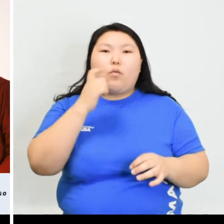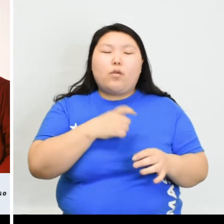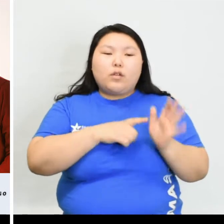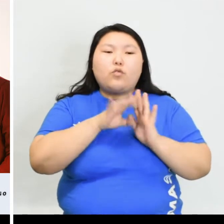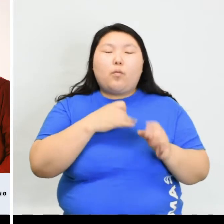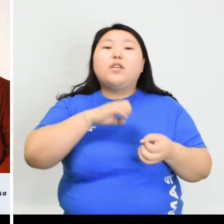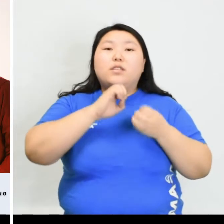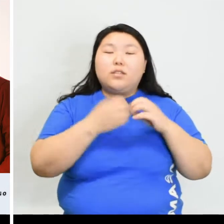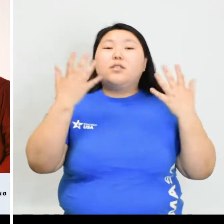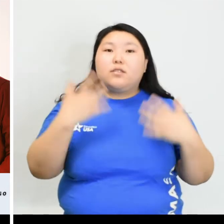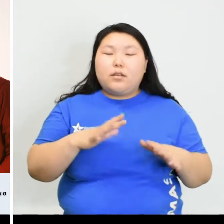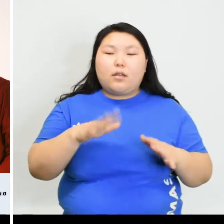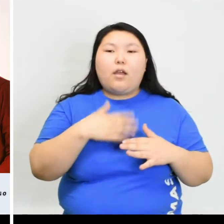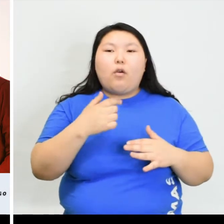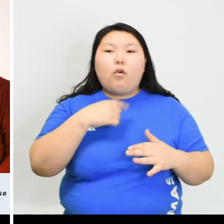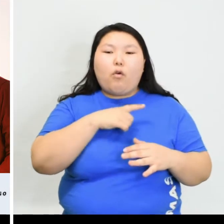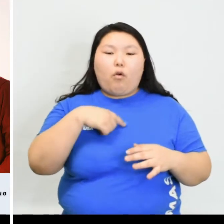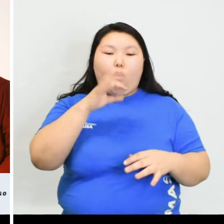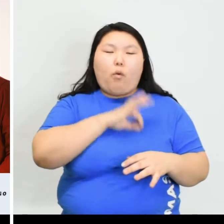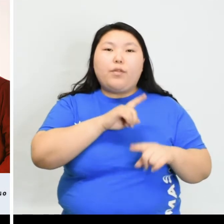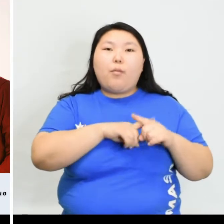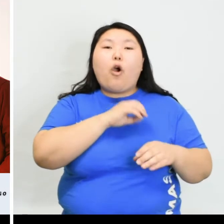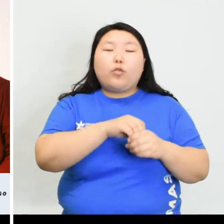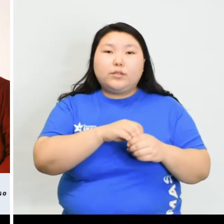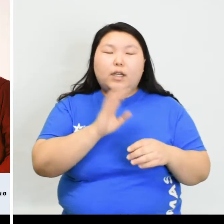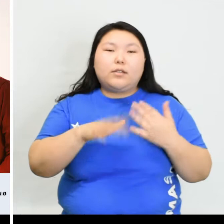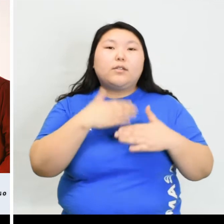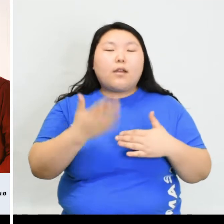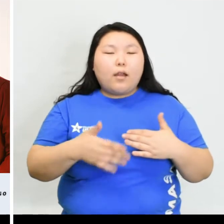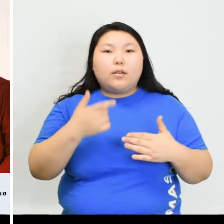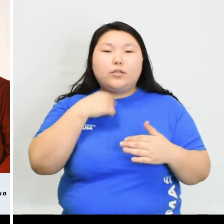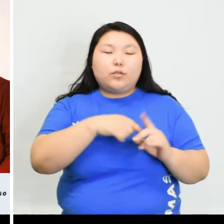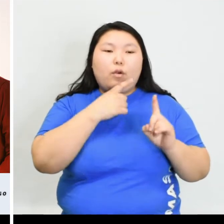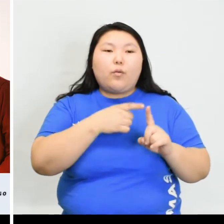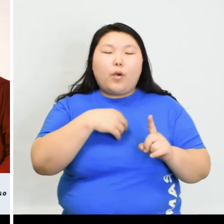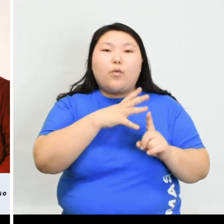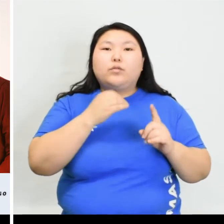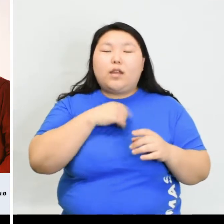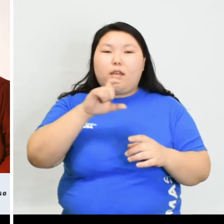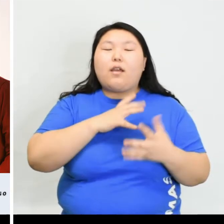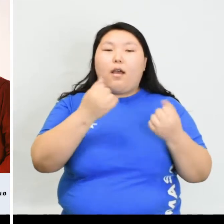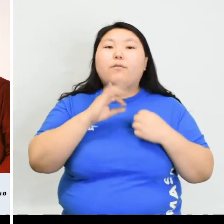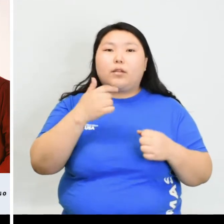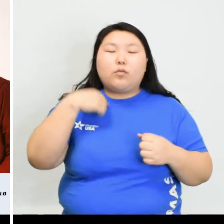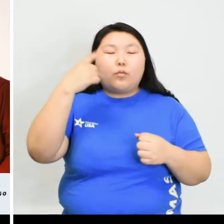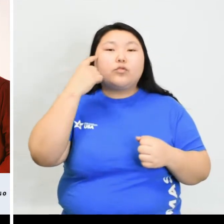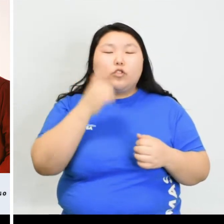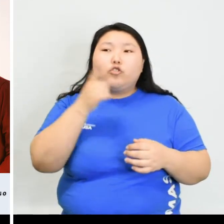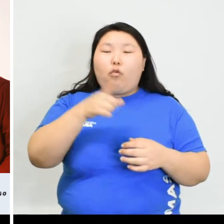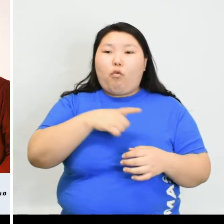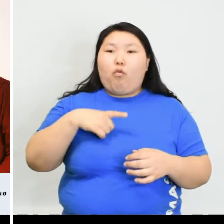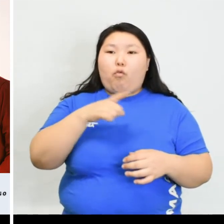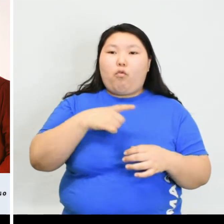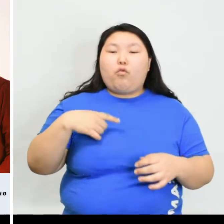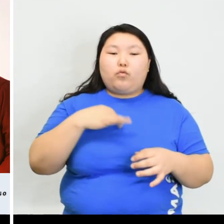хийчээд өөрөө хувь нэмрээ оруулчаад дараа нь тэр нөгөө нэг муулах ихээ авдаг гэж боддог байхгүй юу ер нь бол чи өөрөө хүн